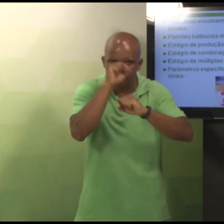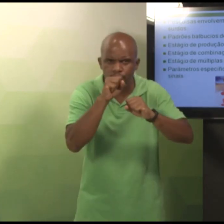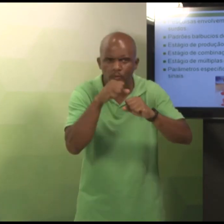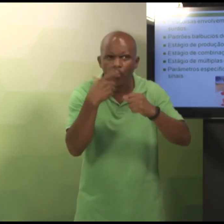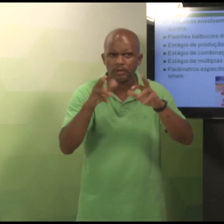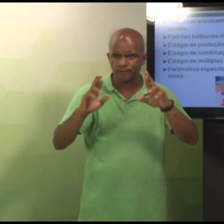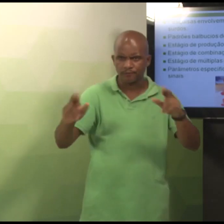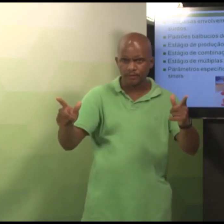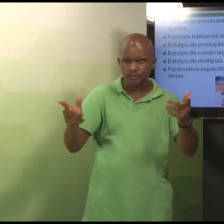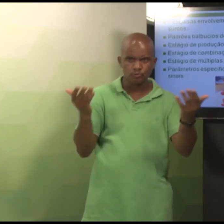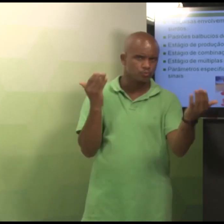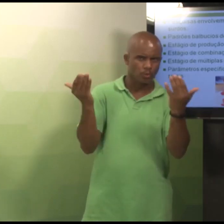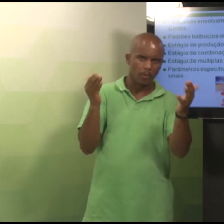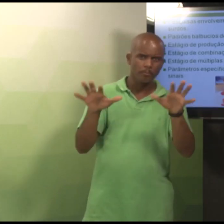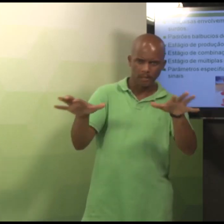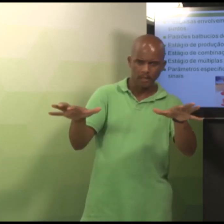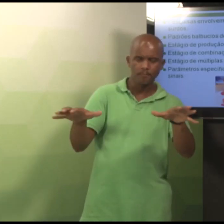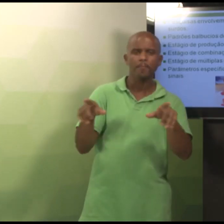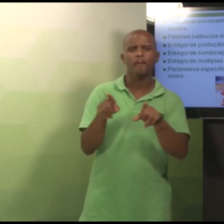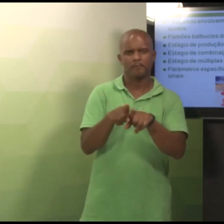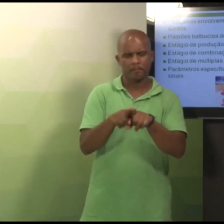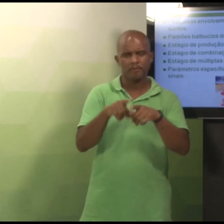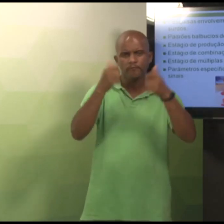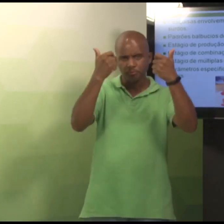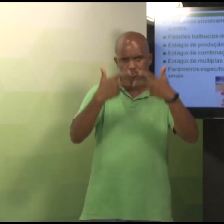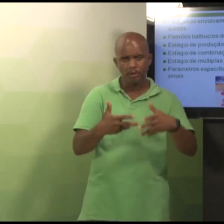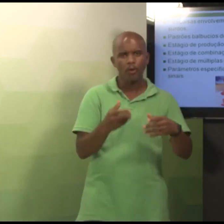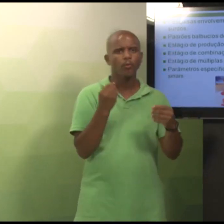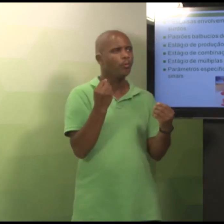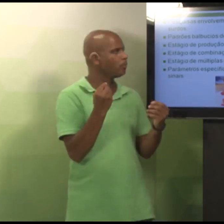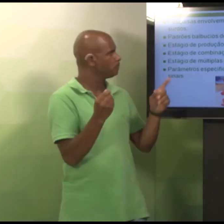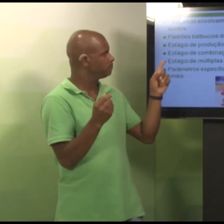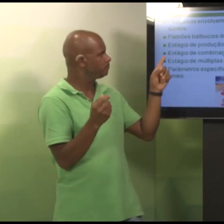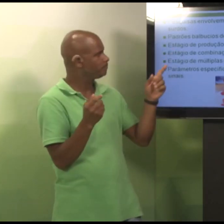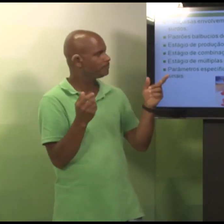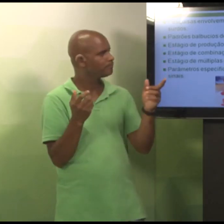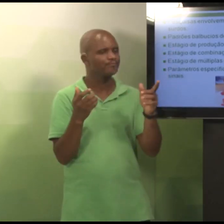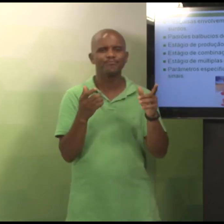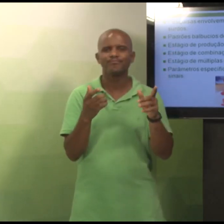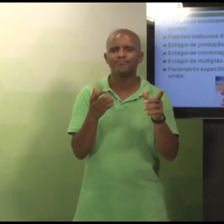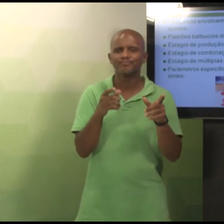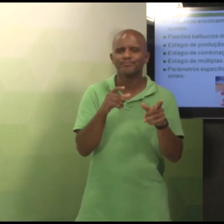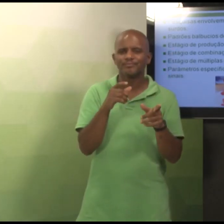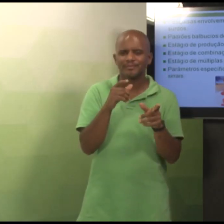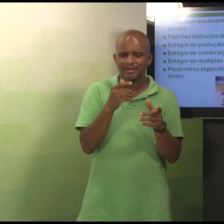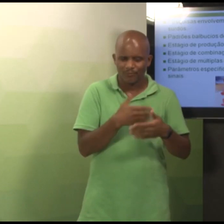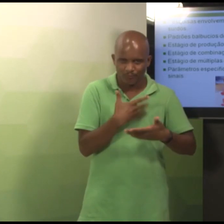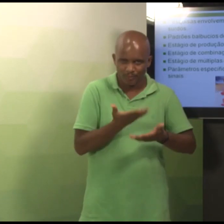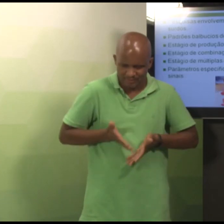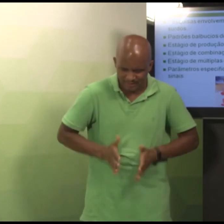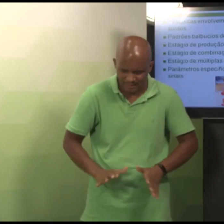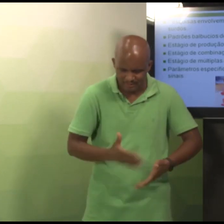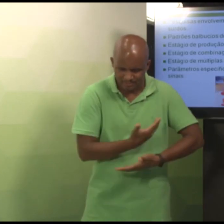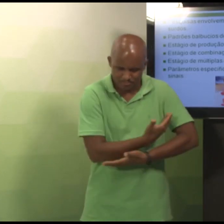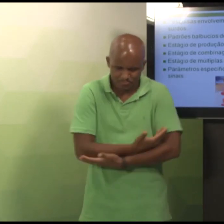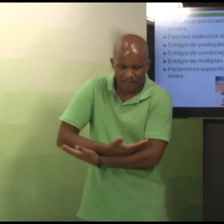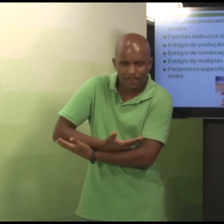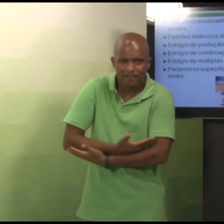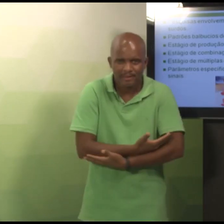ouvintes, têm um processo de aquisição mais rápido se comparado a outra criança surda? Vejamos.